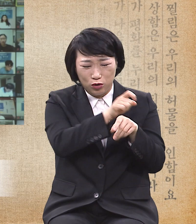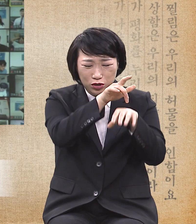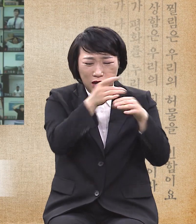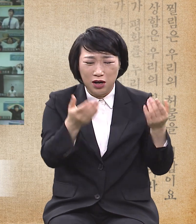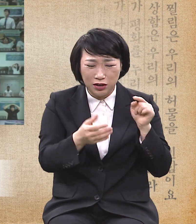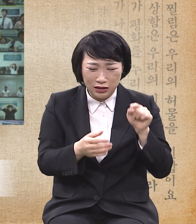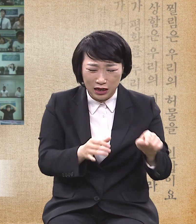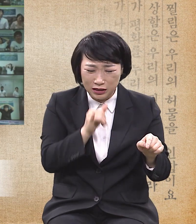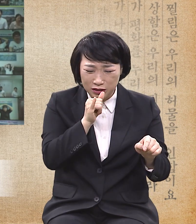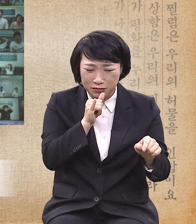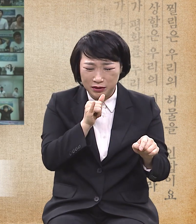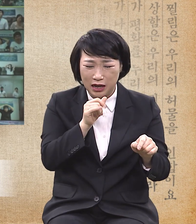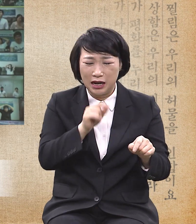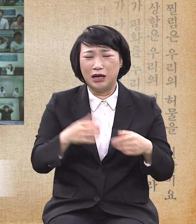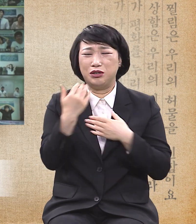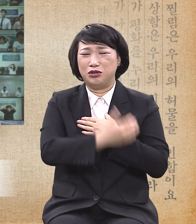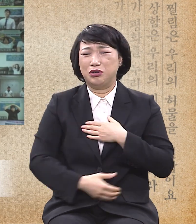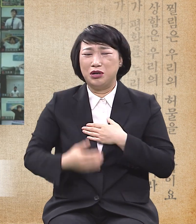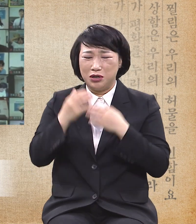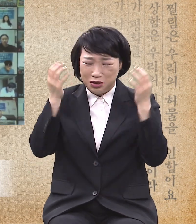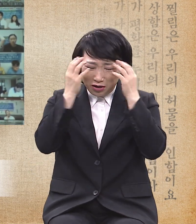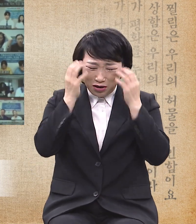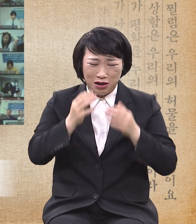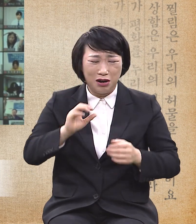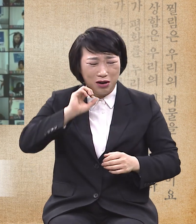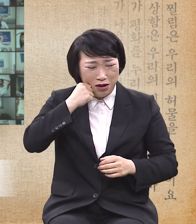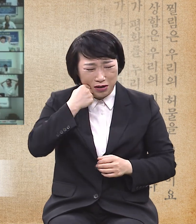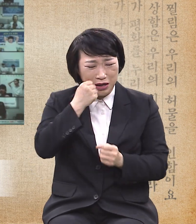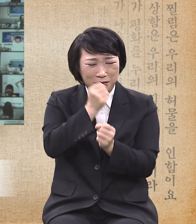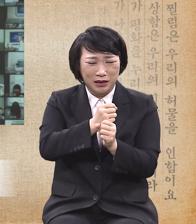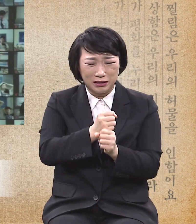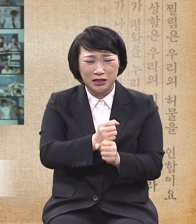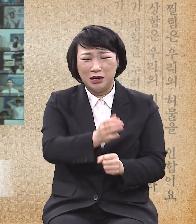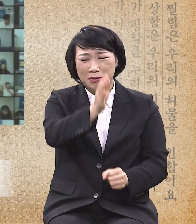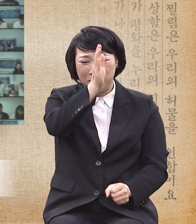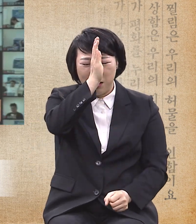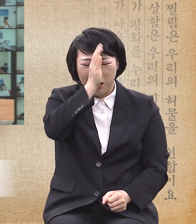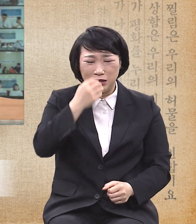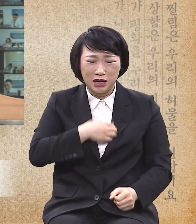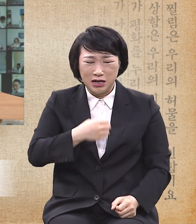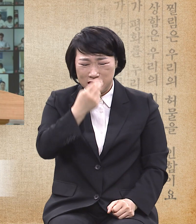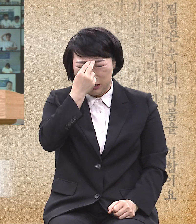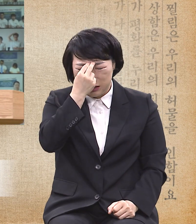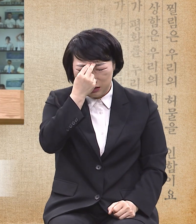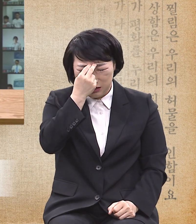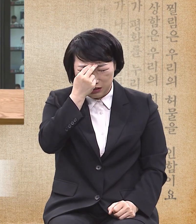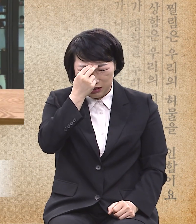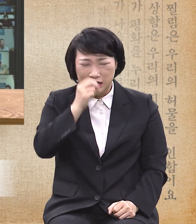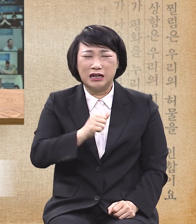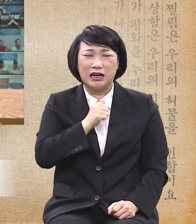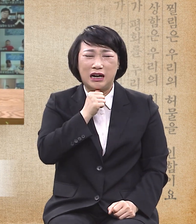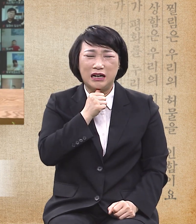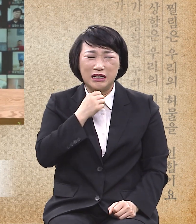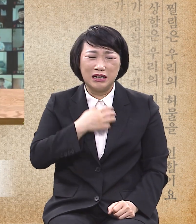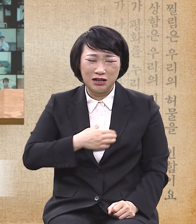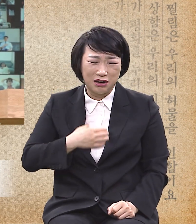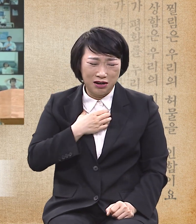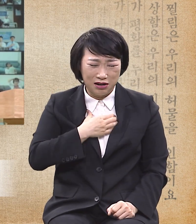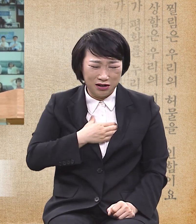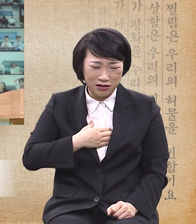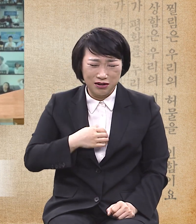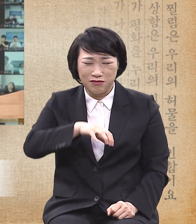마귀사단 귀신아 육신을 괴롭히기 위해서 역사하는 질병, 염려, 근심, 가난,